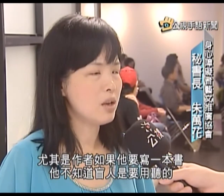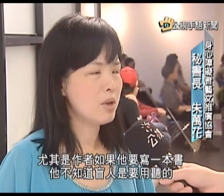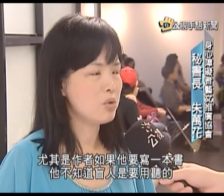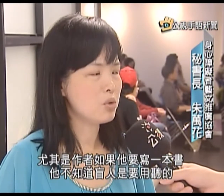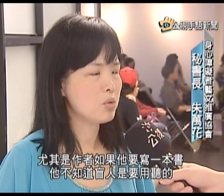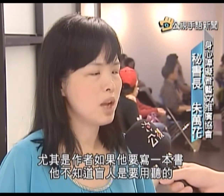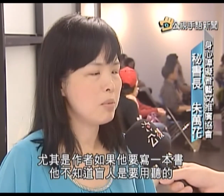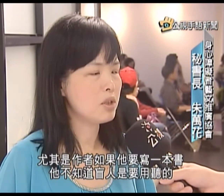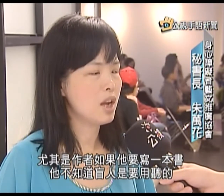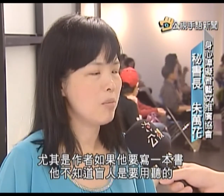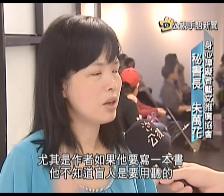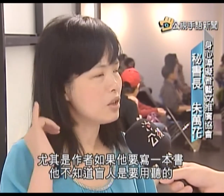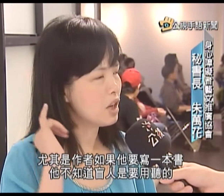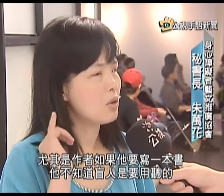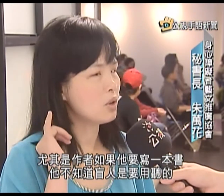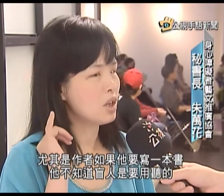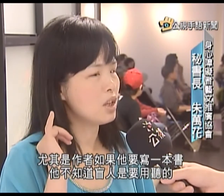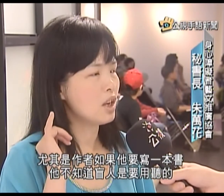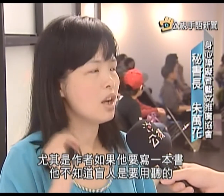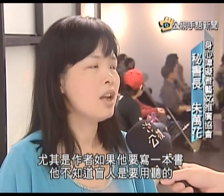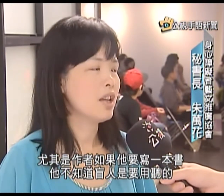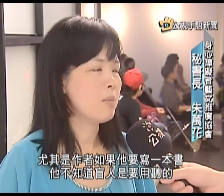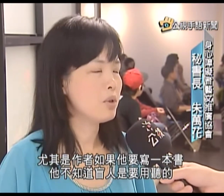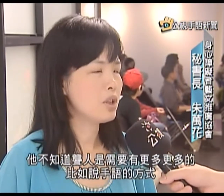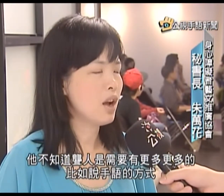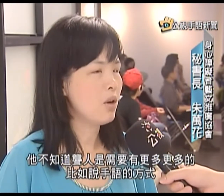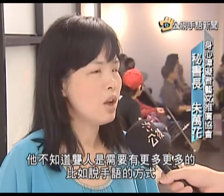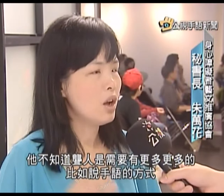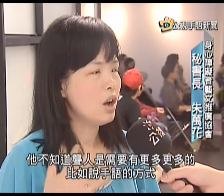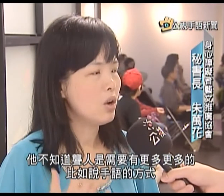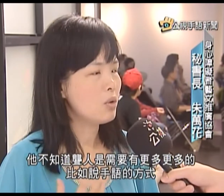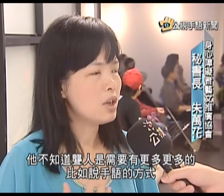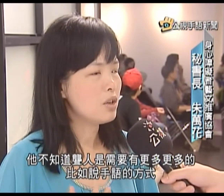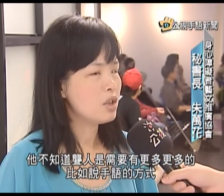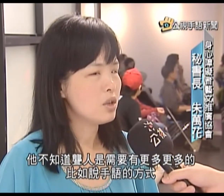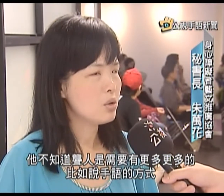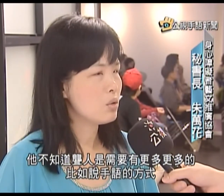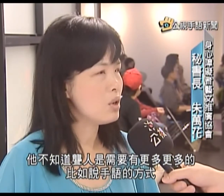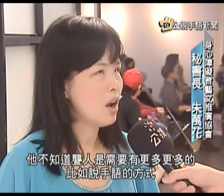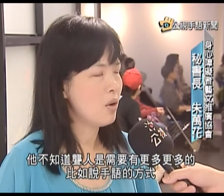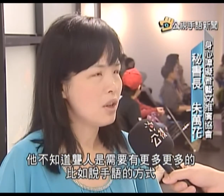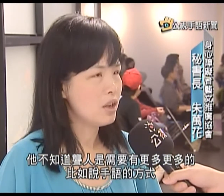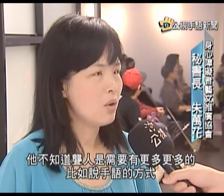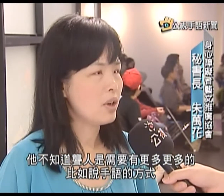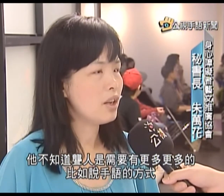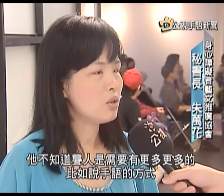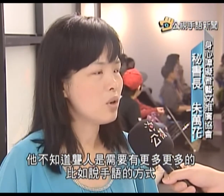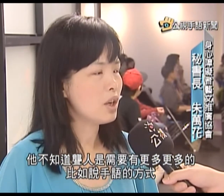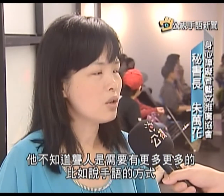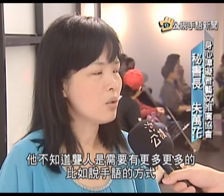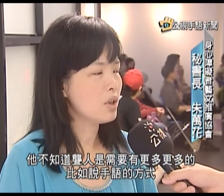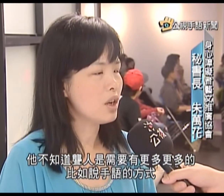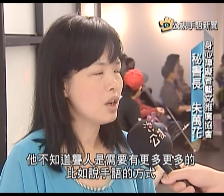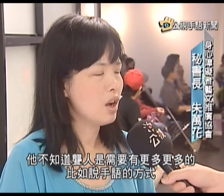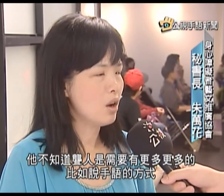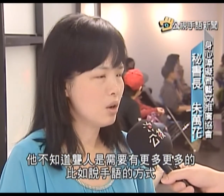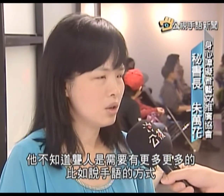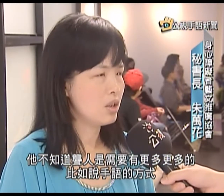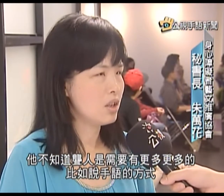本书，他不知道盲人是要用听的，他不知道聋人是需要有更多更多的